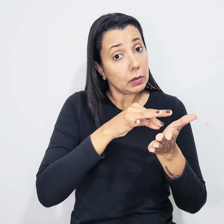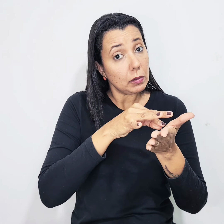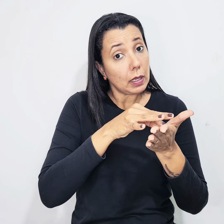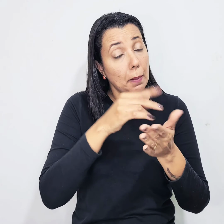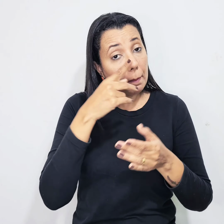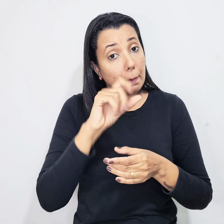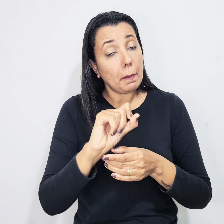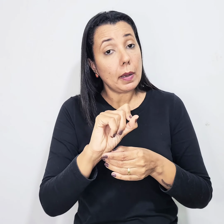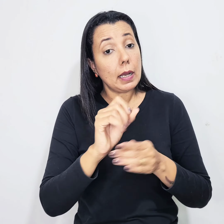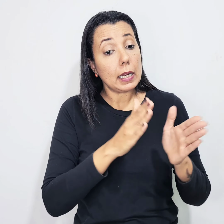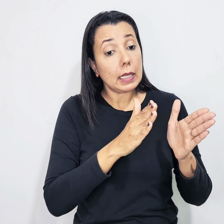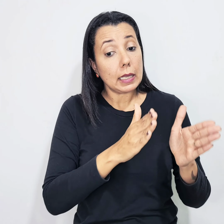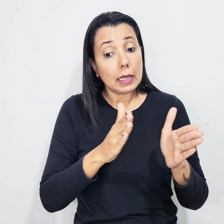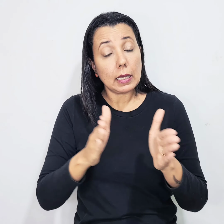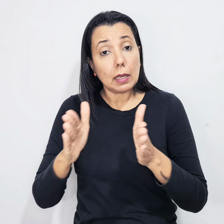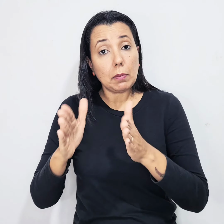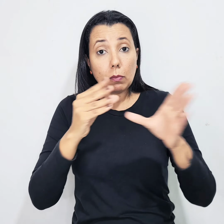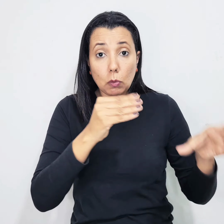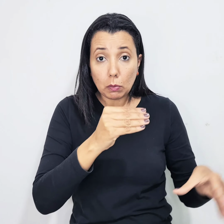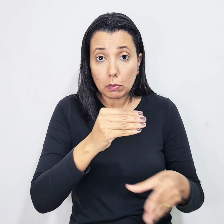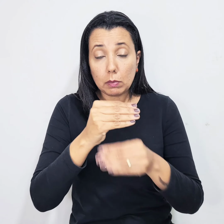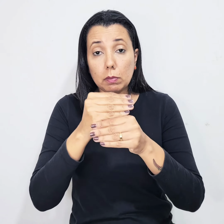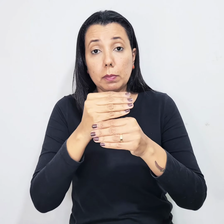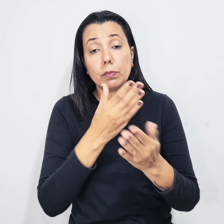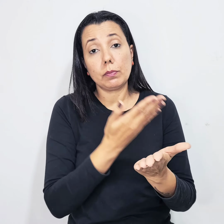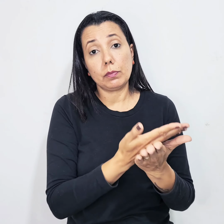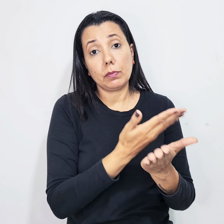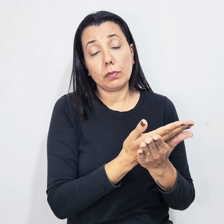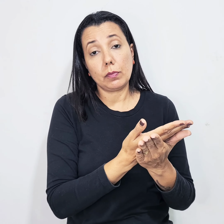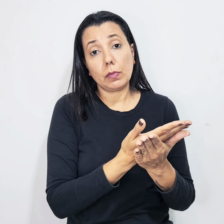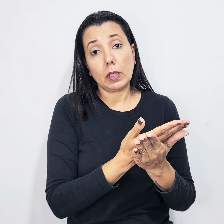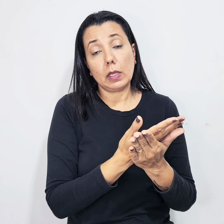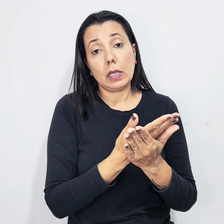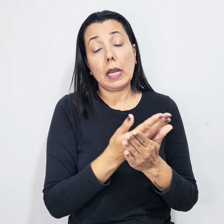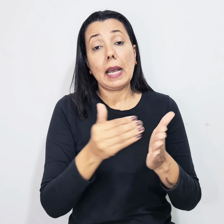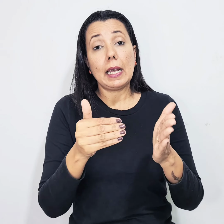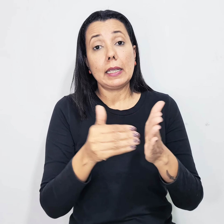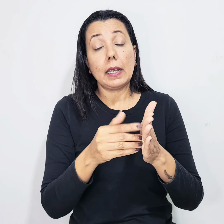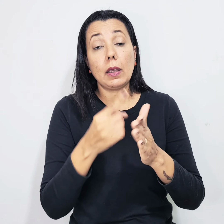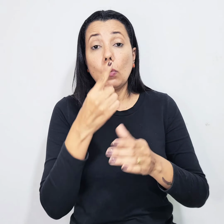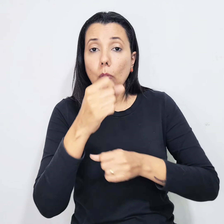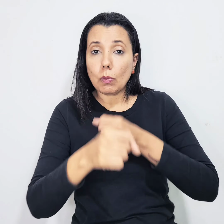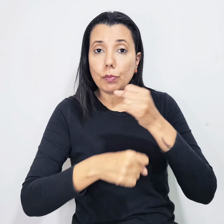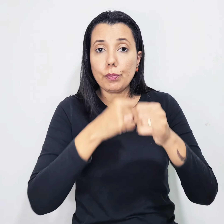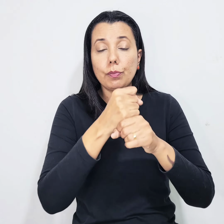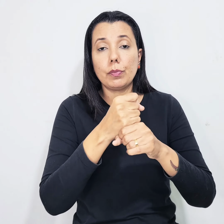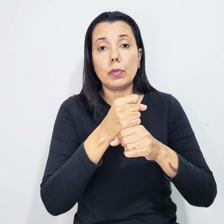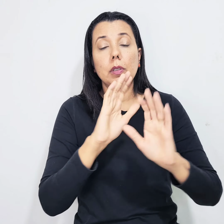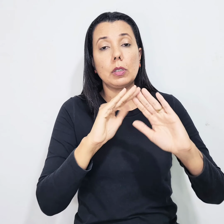para período suplementar de estudos de até 1 ano escolar, a fim